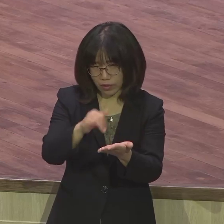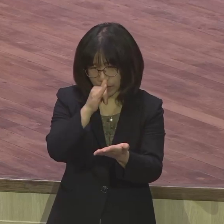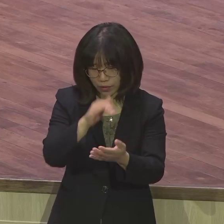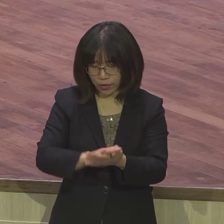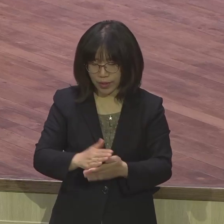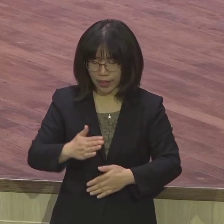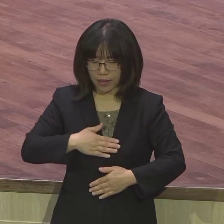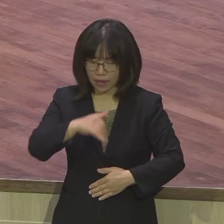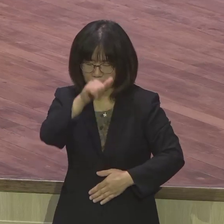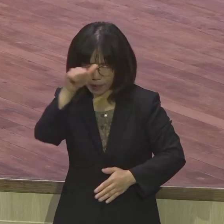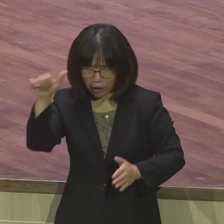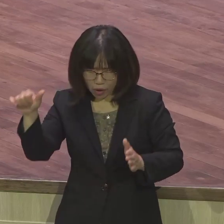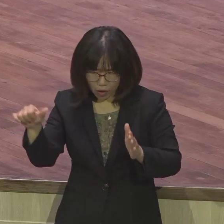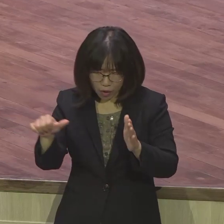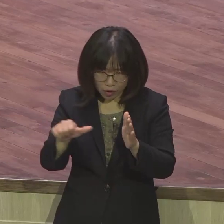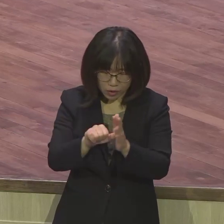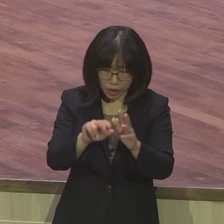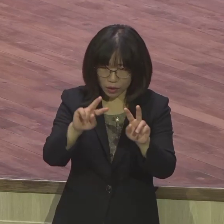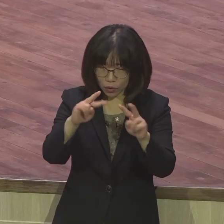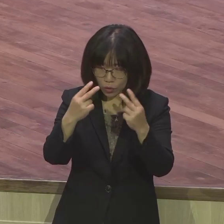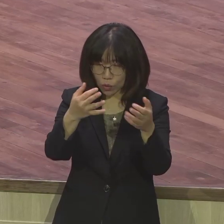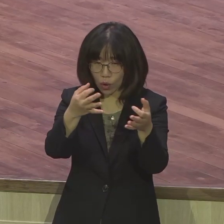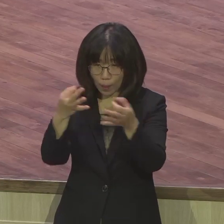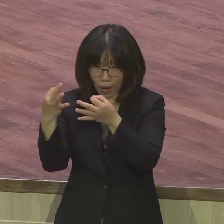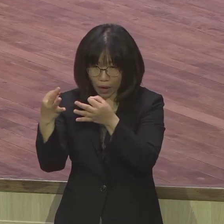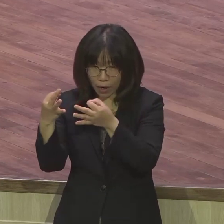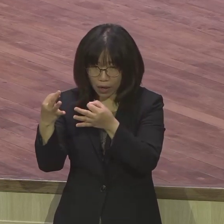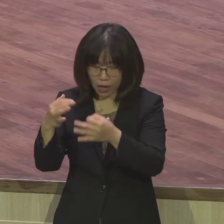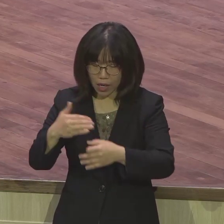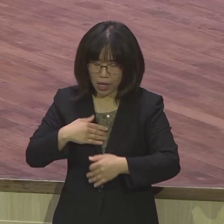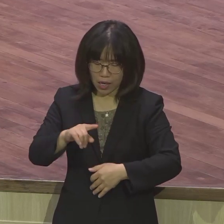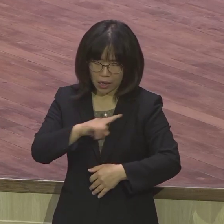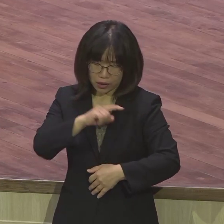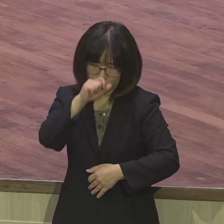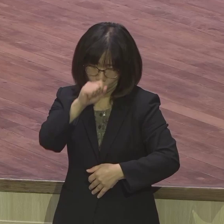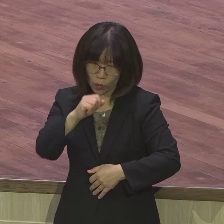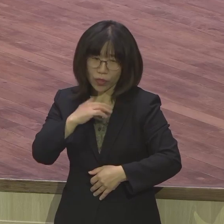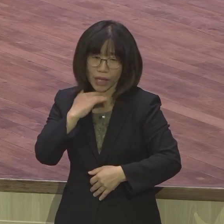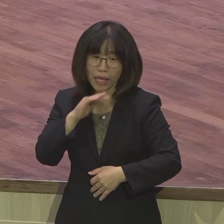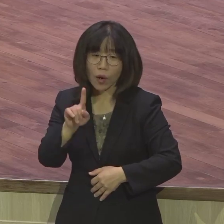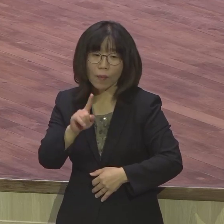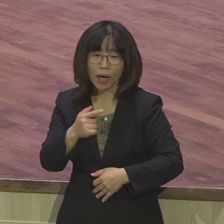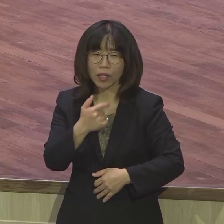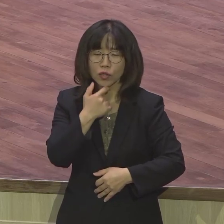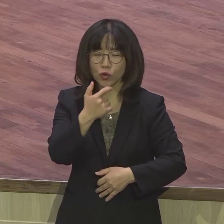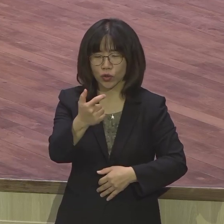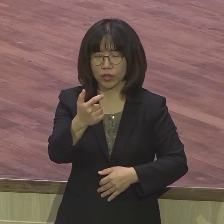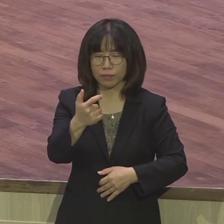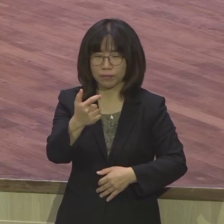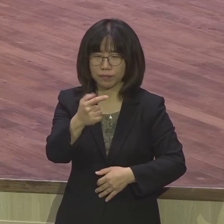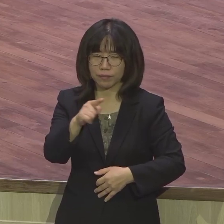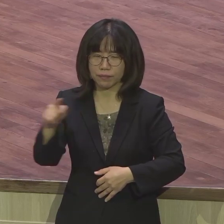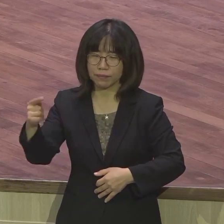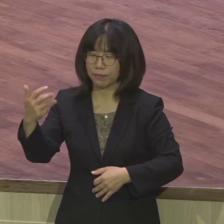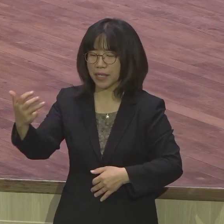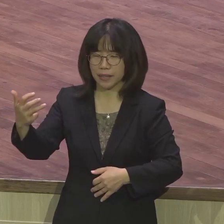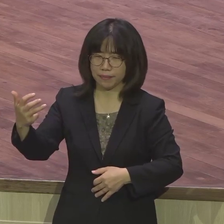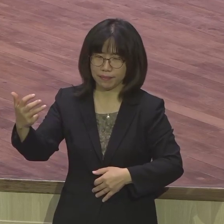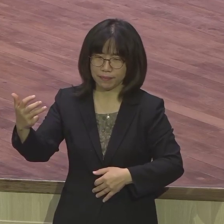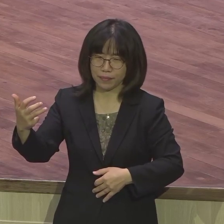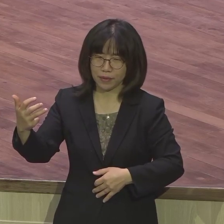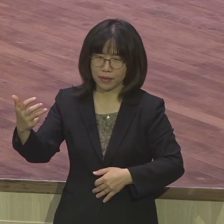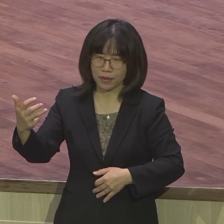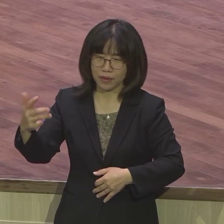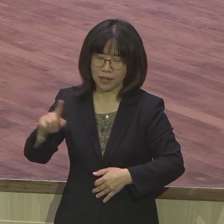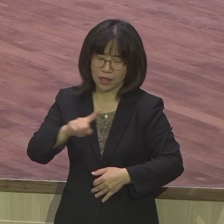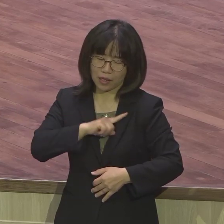가장 전성기가, 여러분 젊은 청년들은 안 믿지만, 전성기가 뭐냐? 60대에서 80대, 자기 인생에서 돌이켜보니까 60에서 80대가